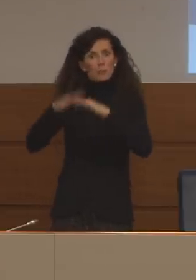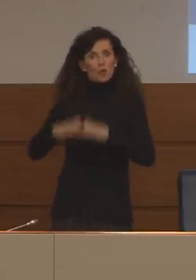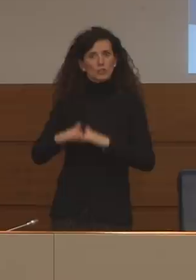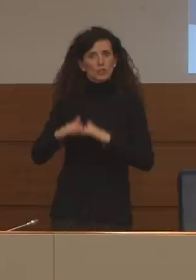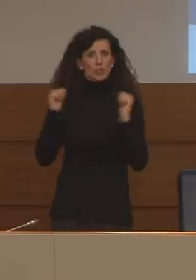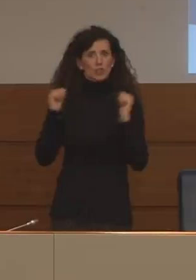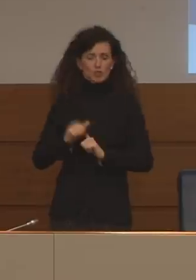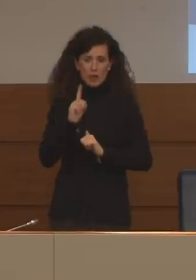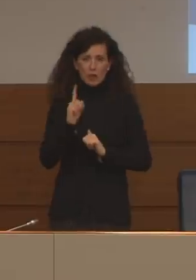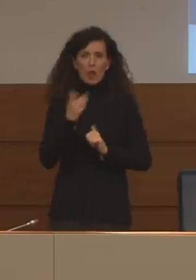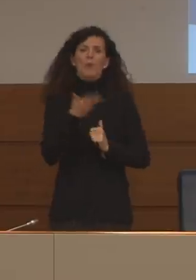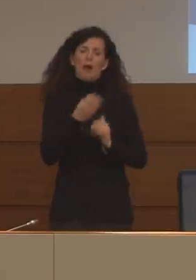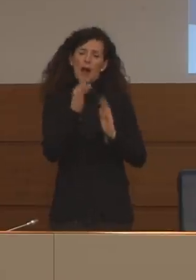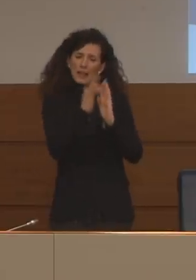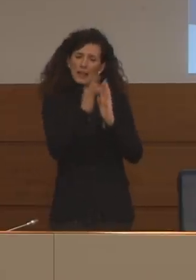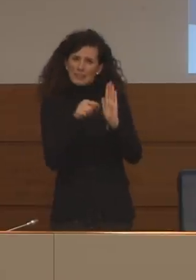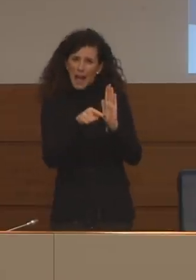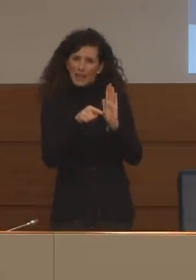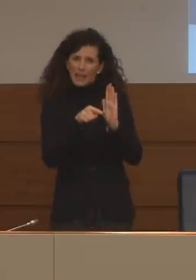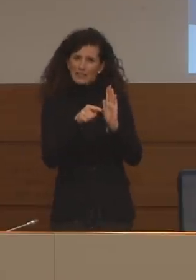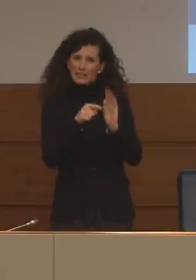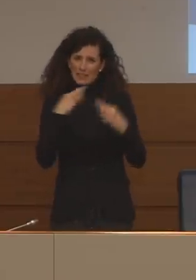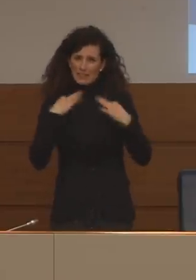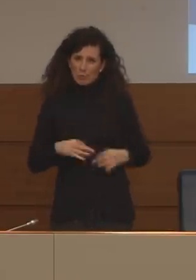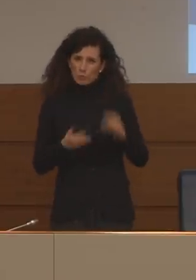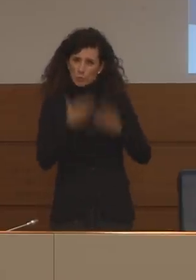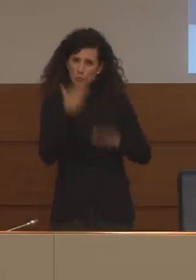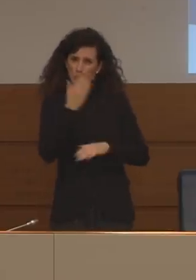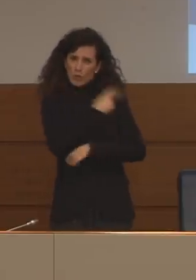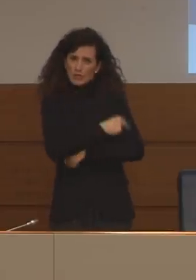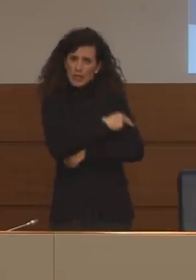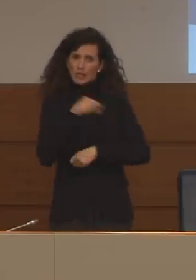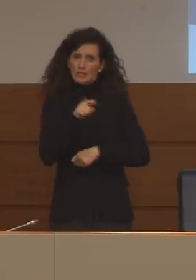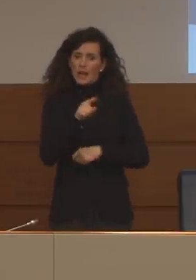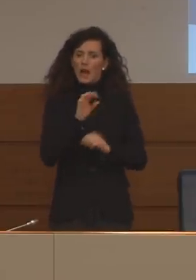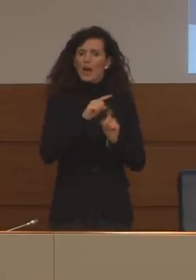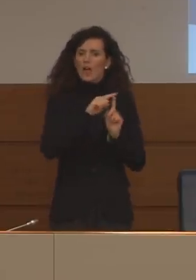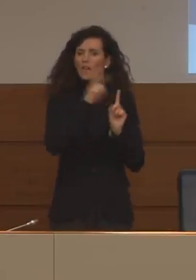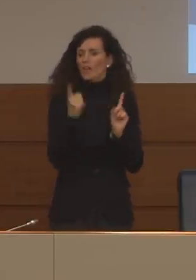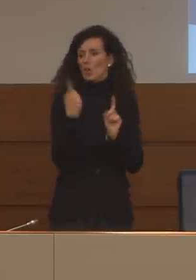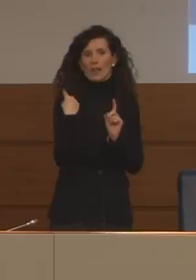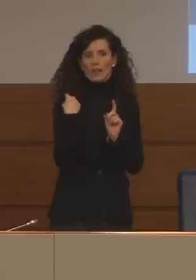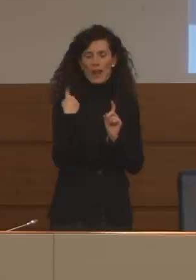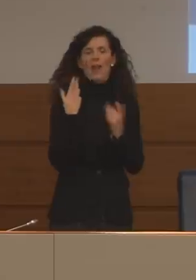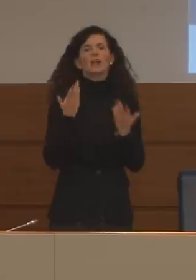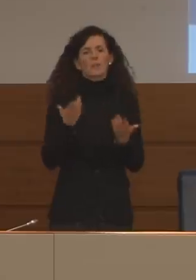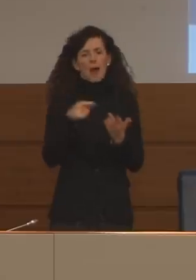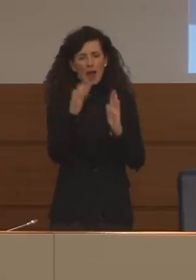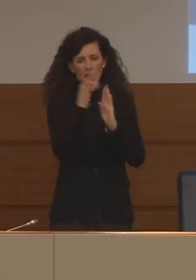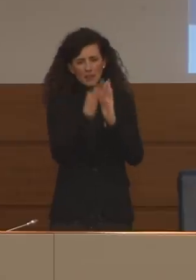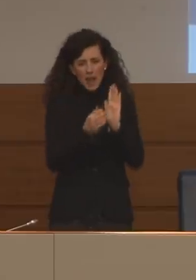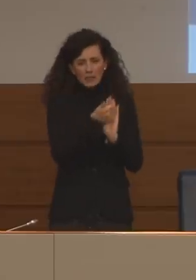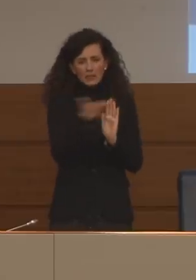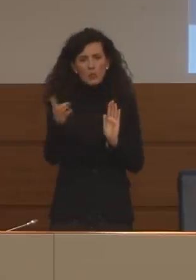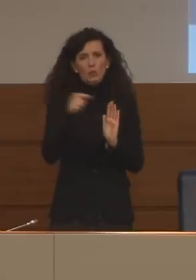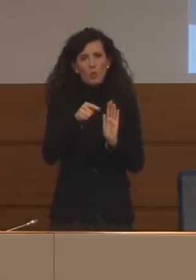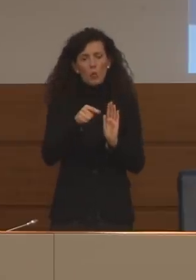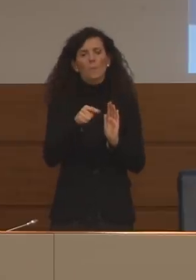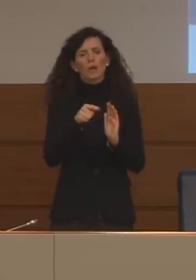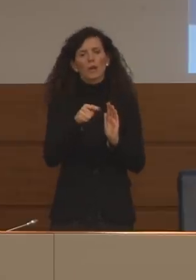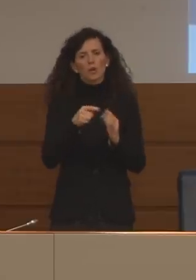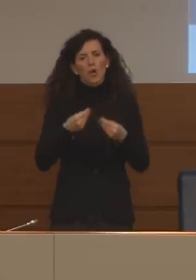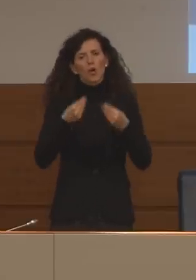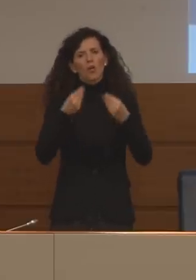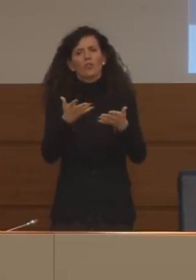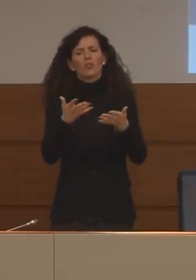risale ai dati del giorno precedente ma la finalità di questo bollettino non è quella di dehradun dato puntuale ma quella di